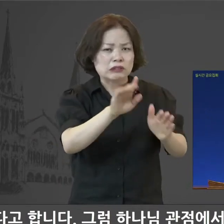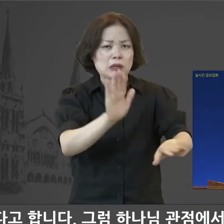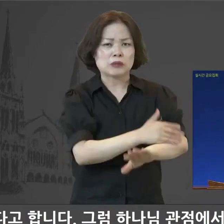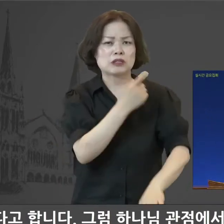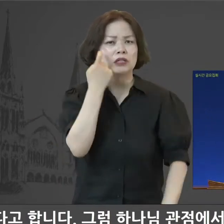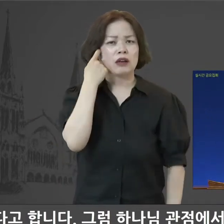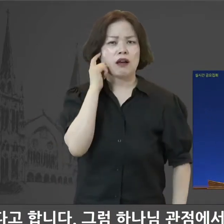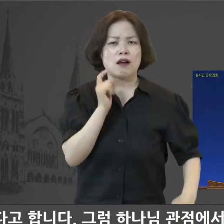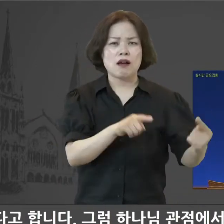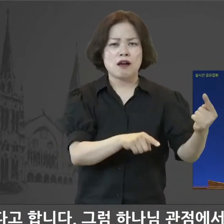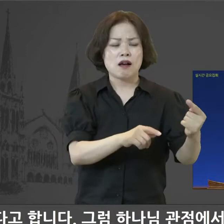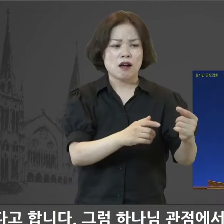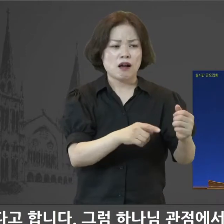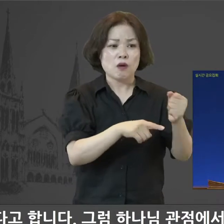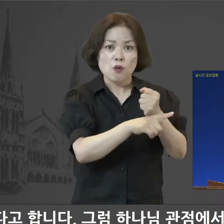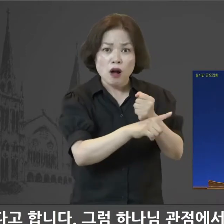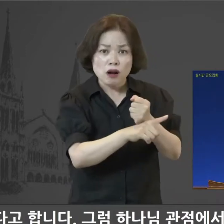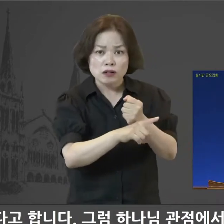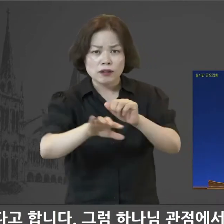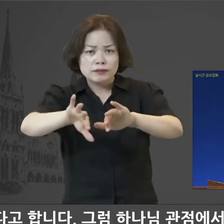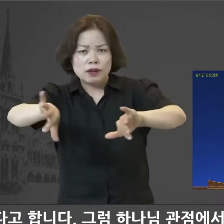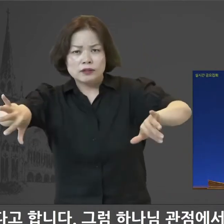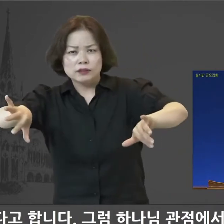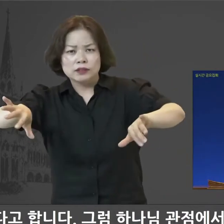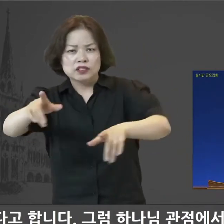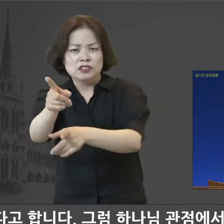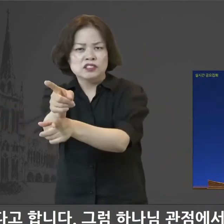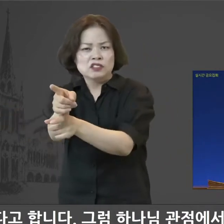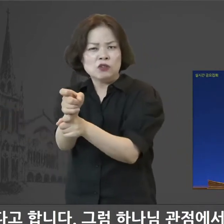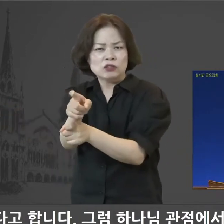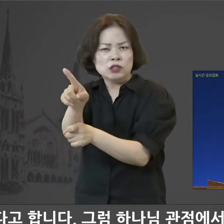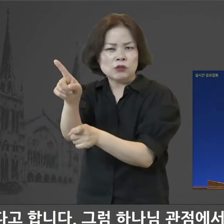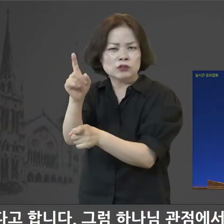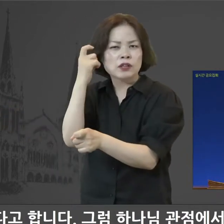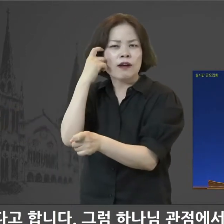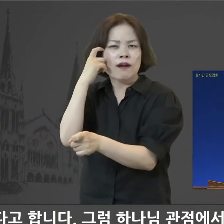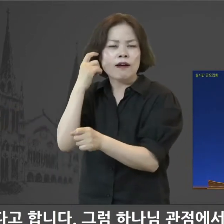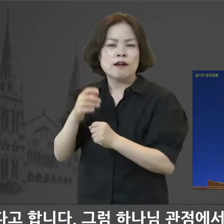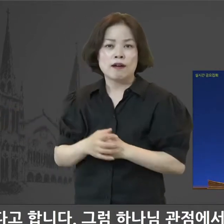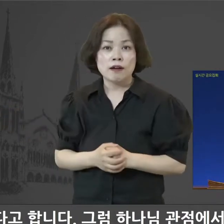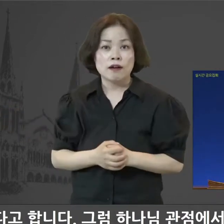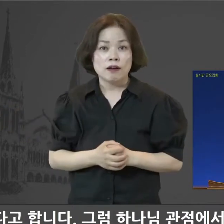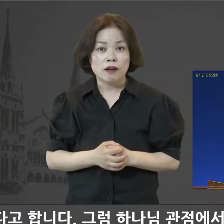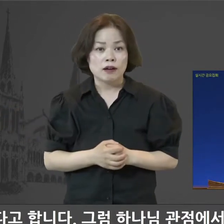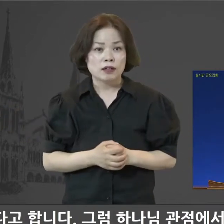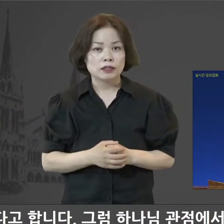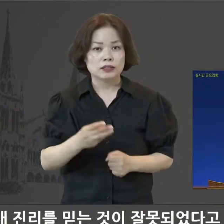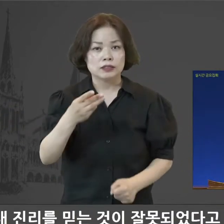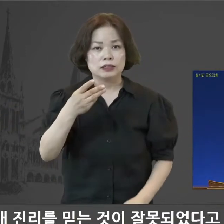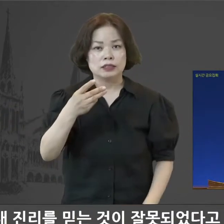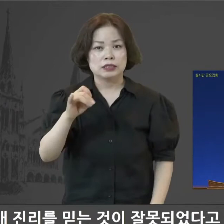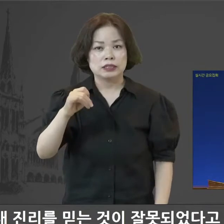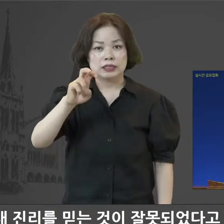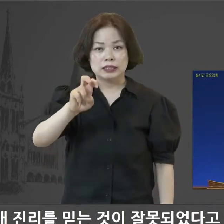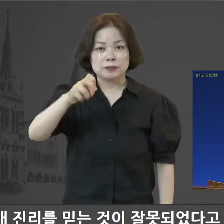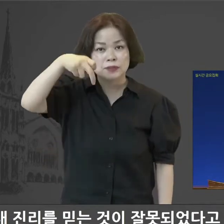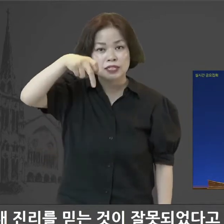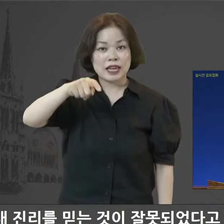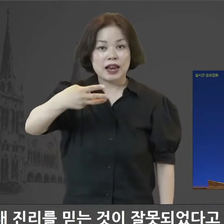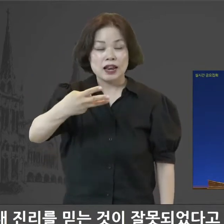뭐라고 얘기하죠? 과학과 이성의 적이 기독교다, 이렇게 지적하죠. 그런데 팀 켈러 목사님은